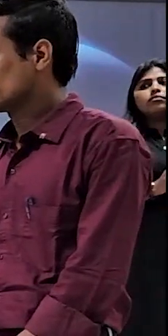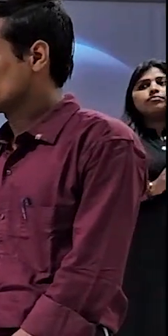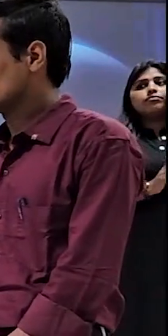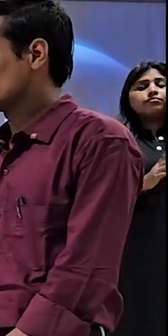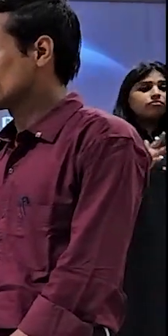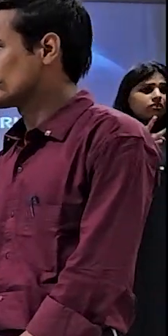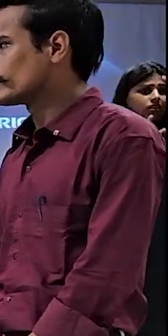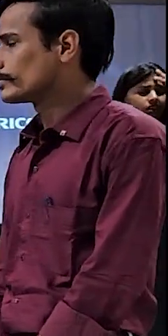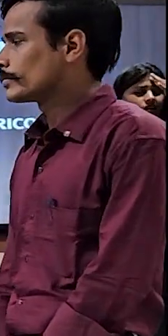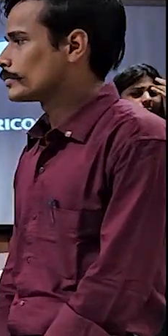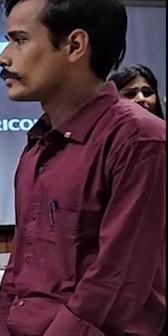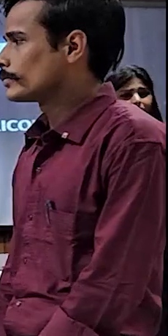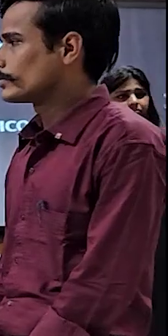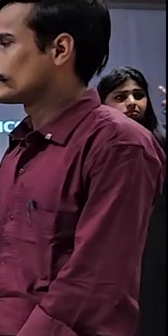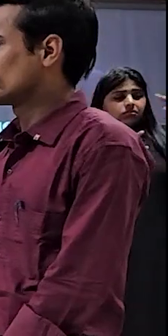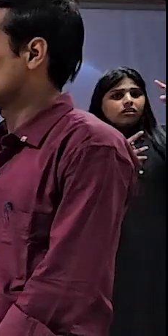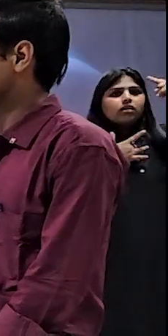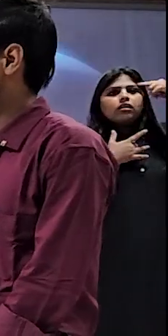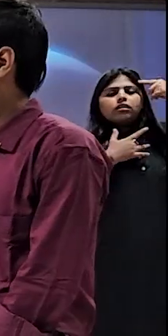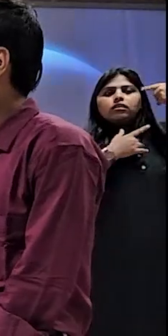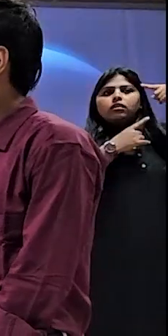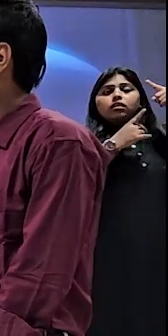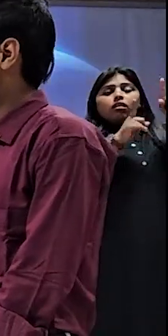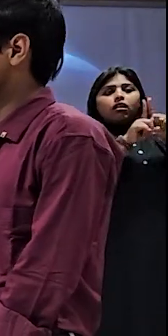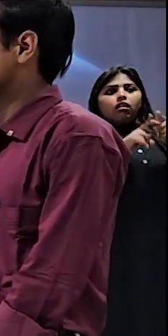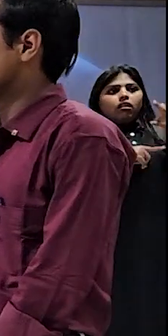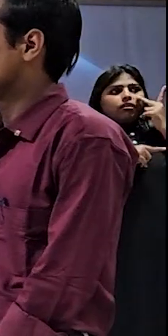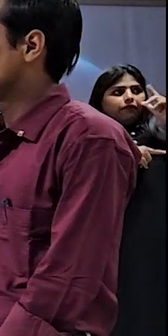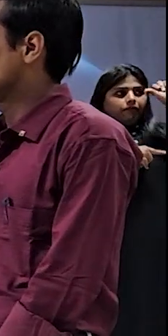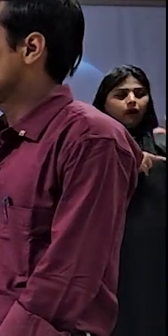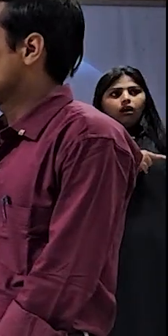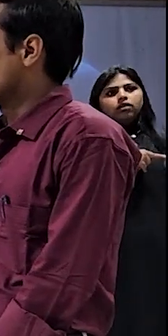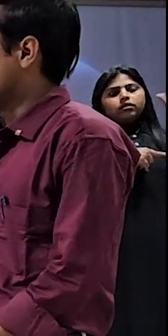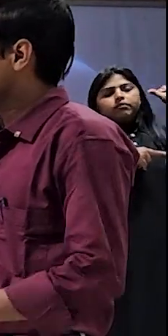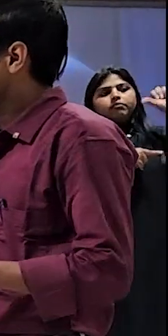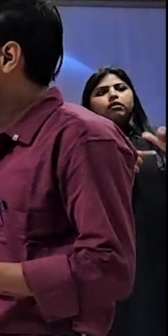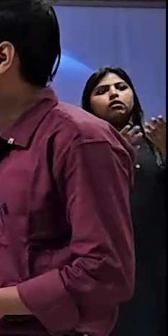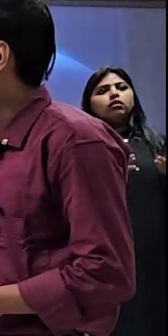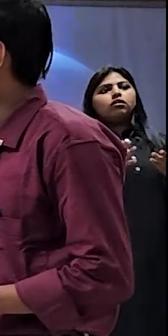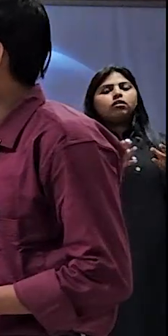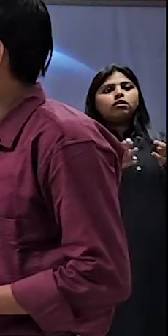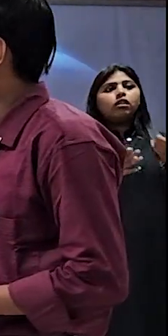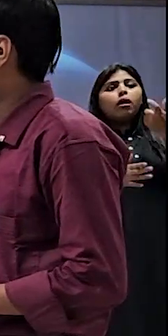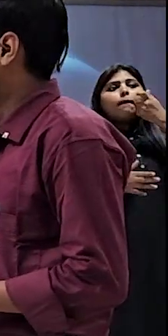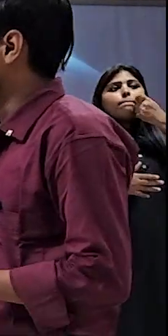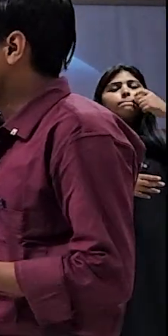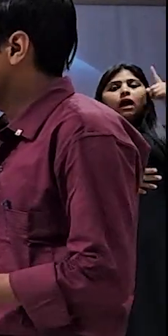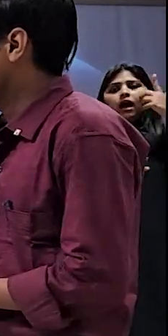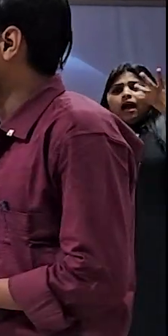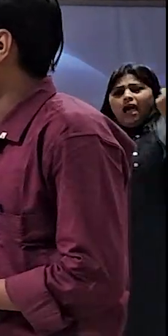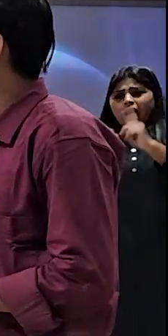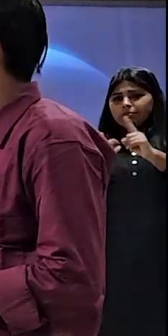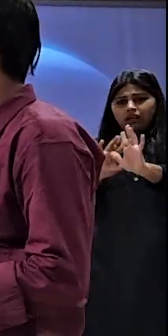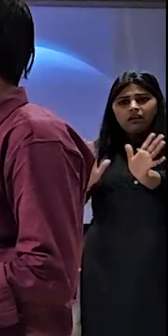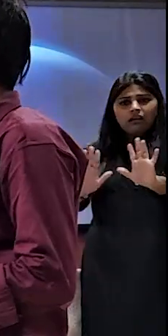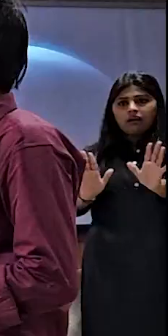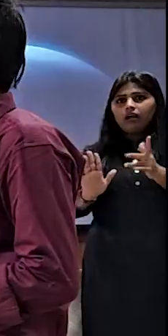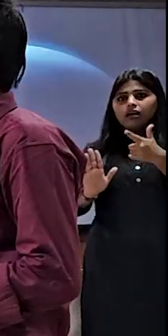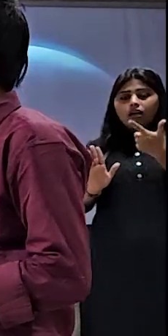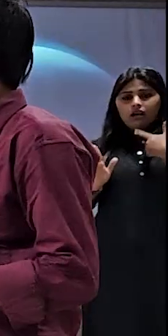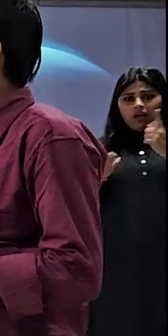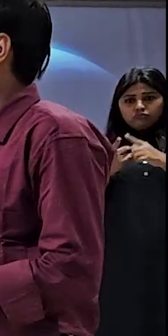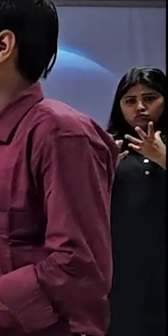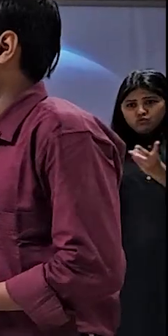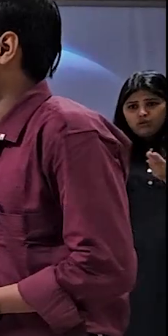बुखार इसके दिमाग में चढ़ चुका है, जिसकी वजह से ना ये देख पा रही है और ना सुन पा रही है। ऐसा नहीं हो सकता डॉक्टर, कोई तो उपाय होगा जिसके